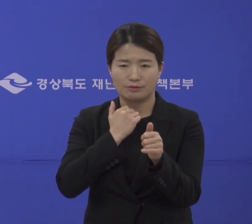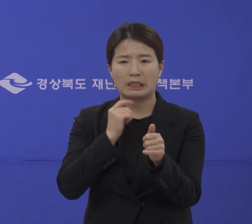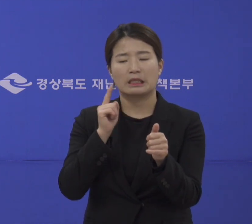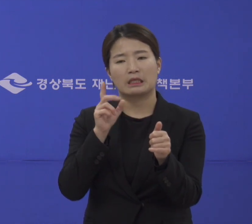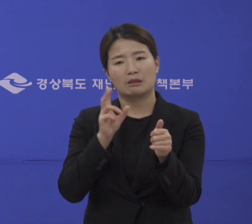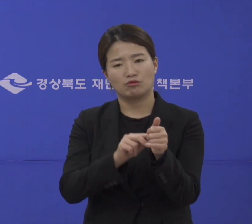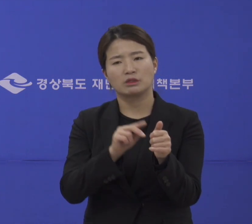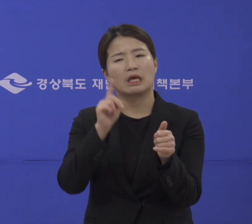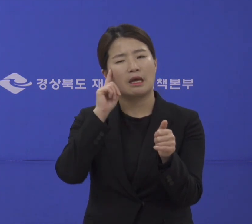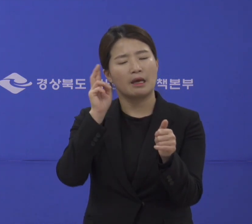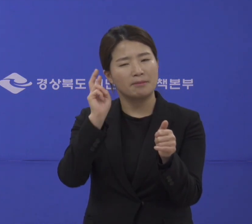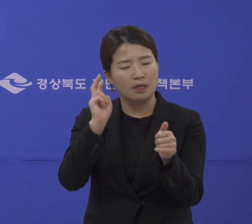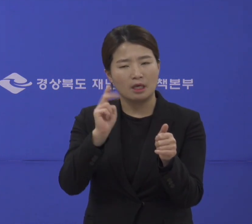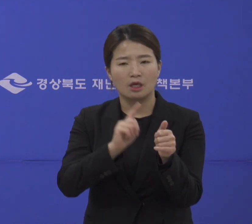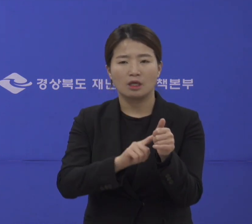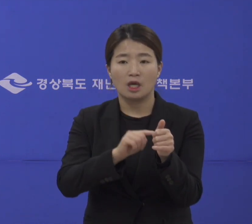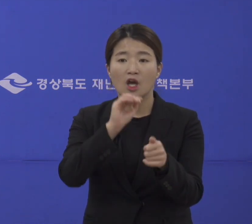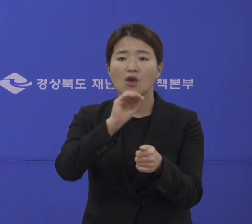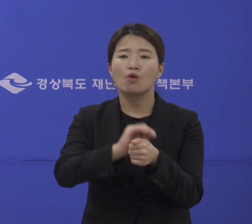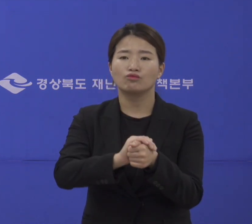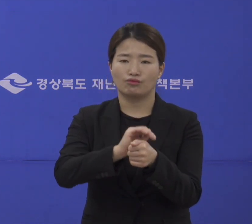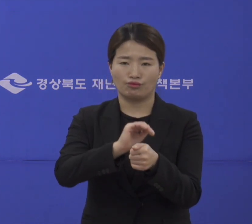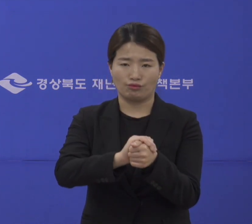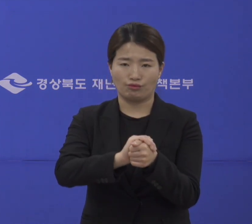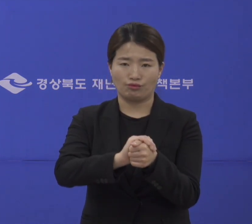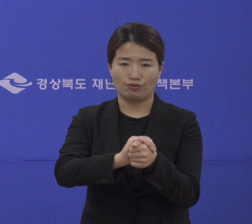될 것 같은 이분은 경주의